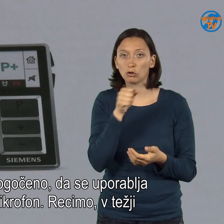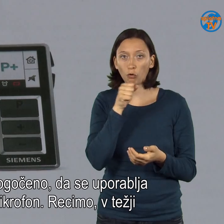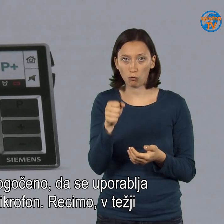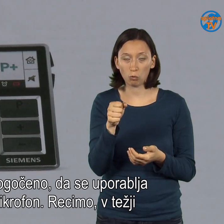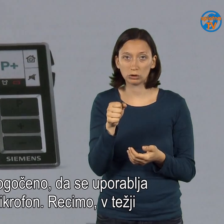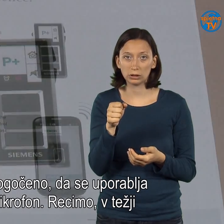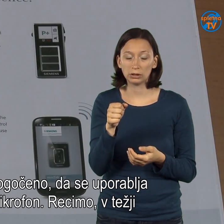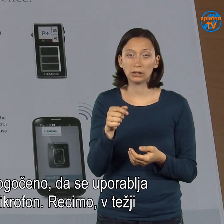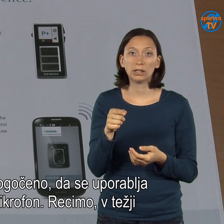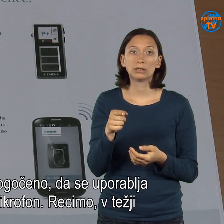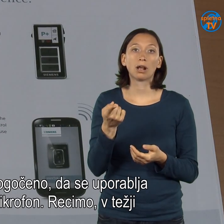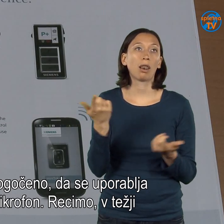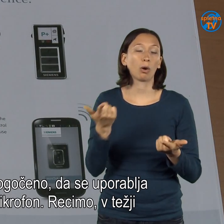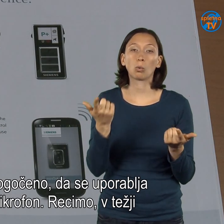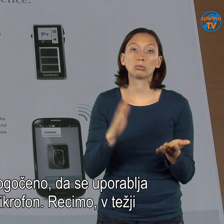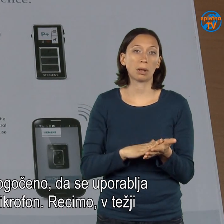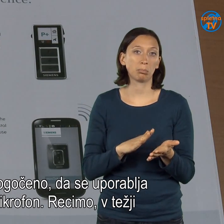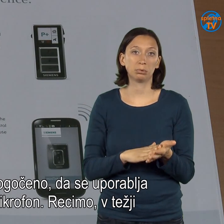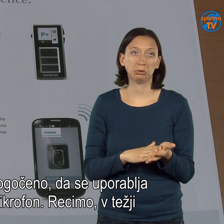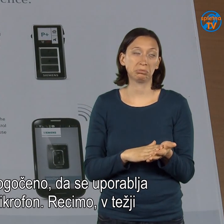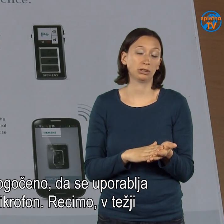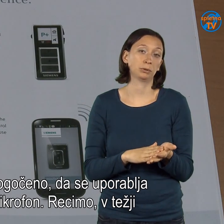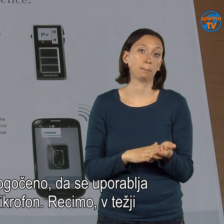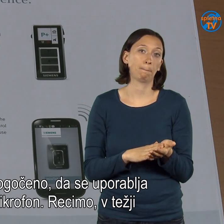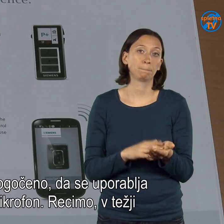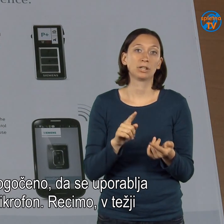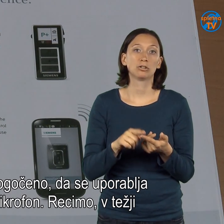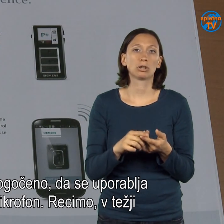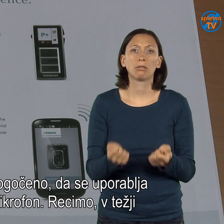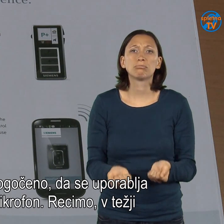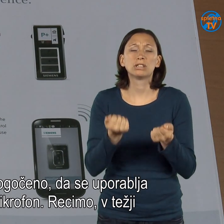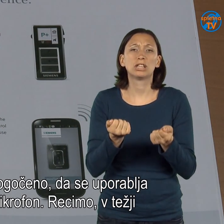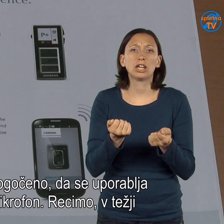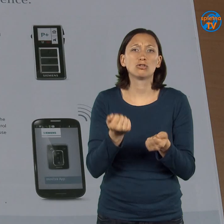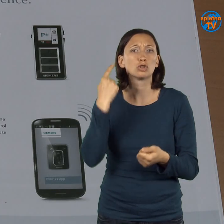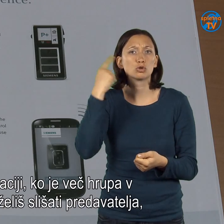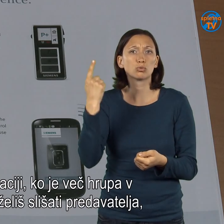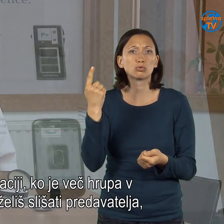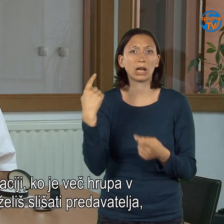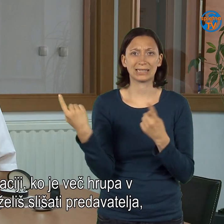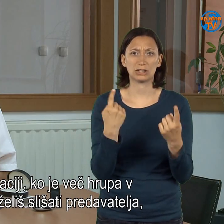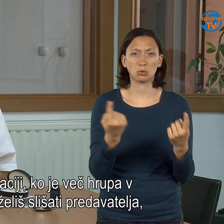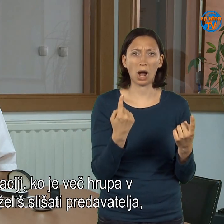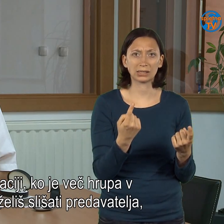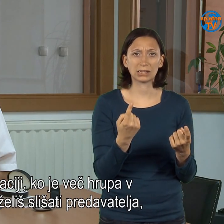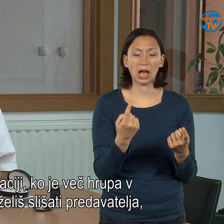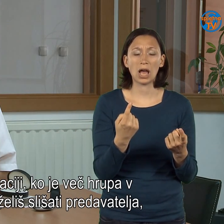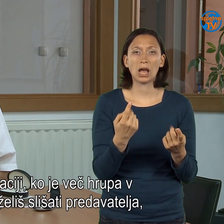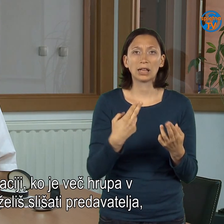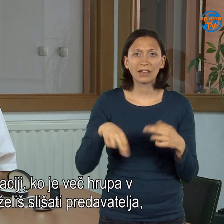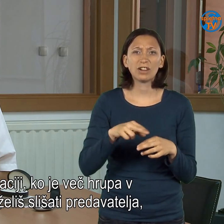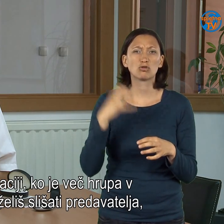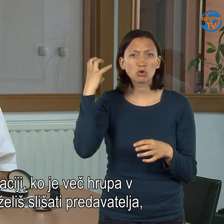mikrofon, tako da recimo, če je neka težja slušna situacija, da je